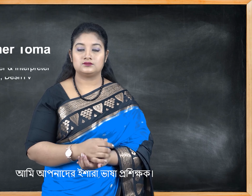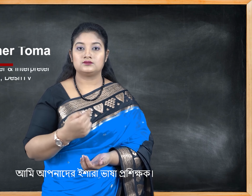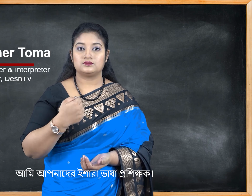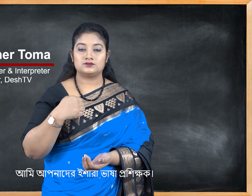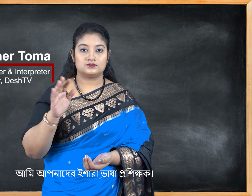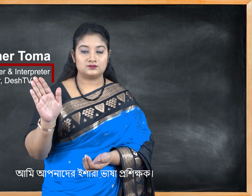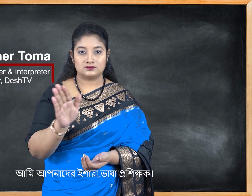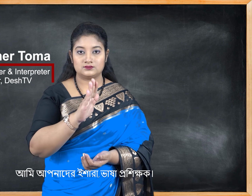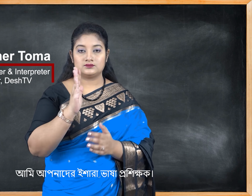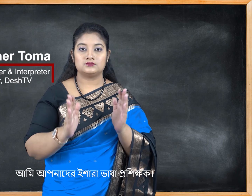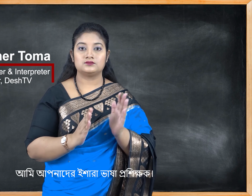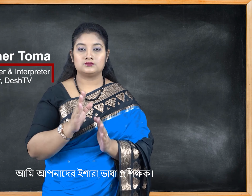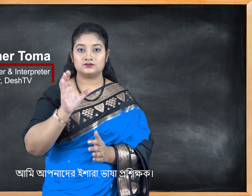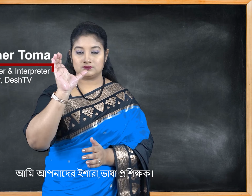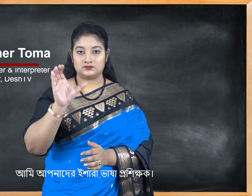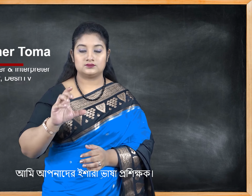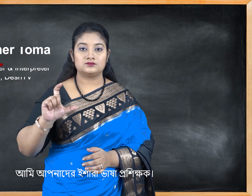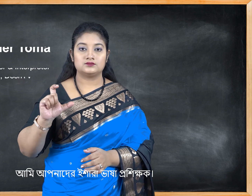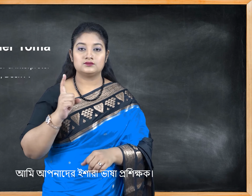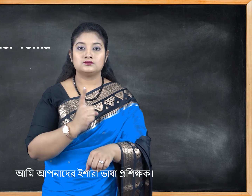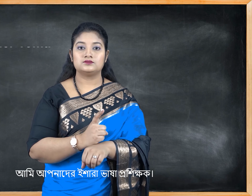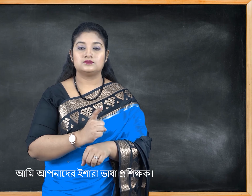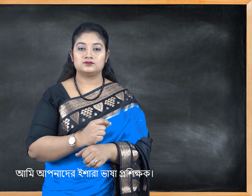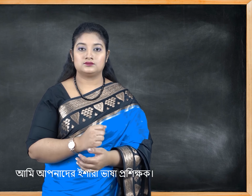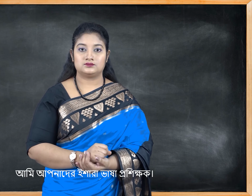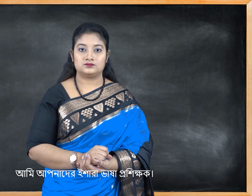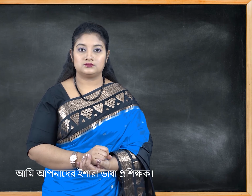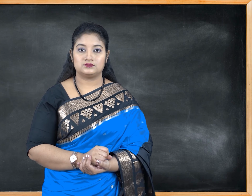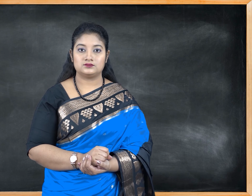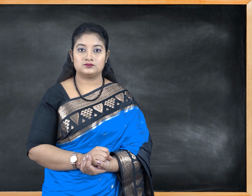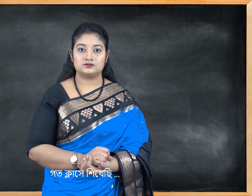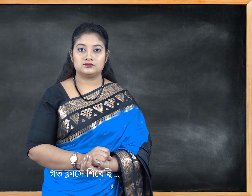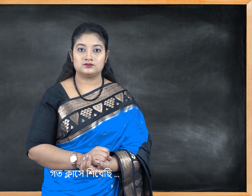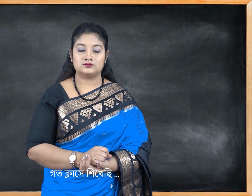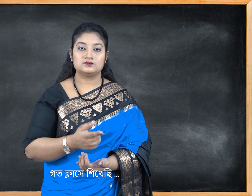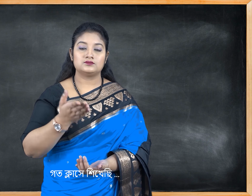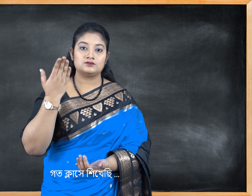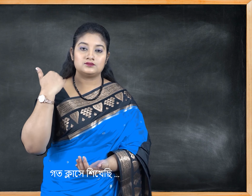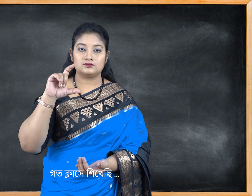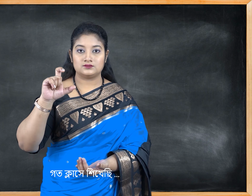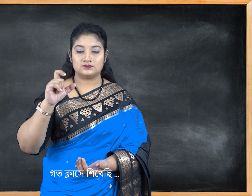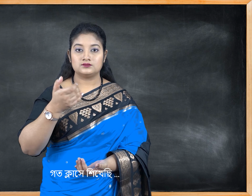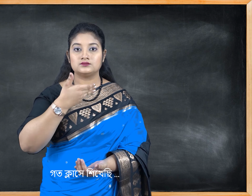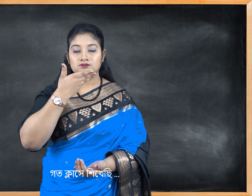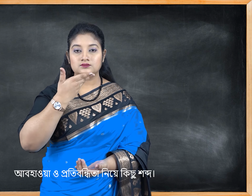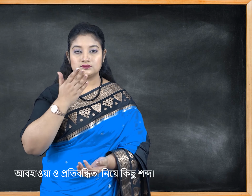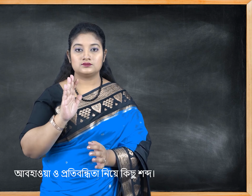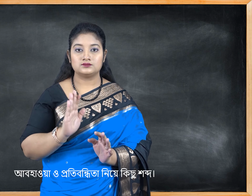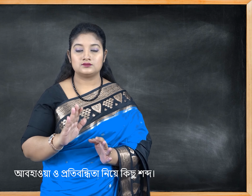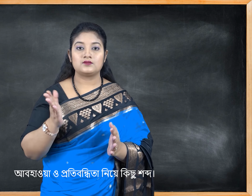আপনাদের ইশারা ভাষা ক্লাসের প্রশিক্ষক। গত ক্লাসে শিখেছি আবহাওয়া